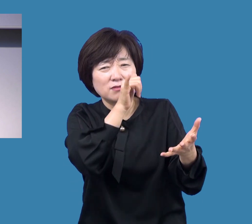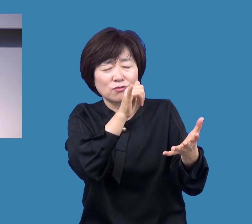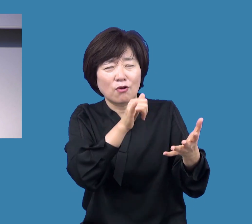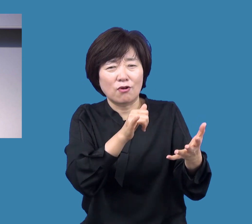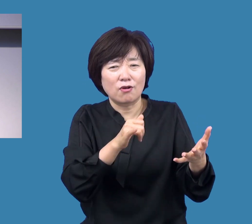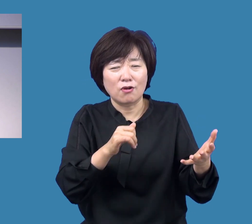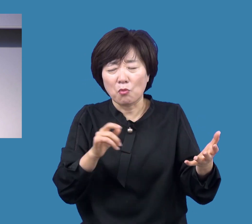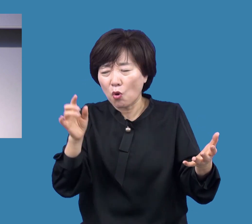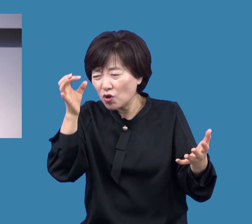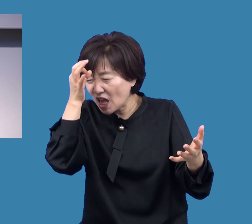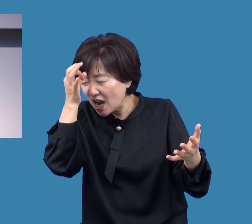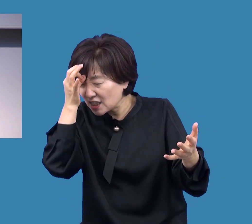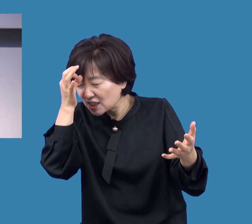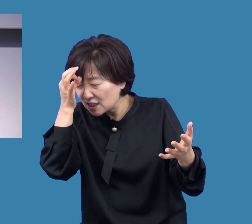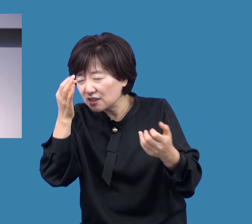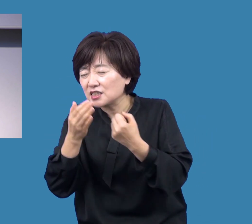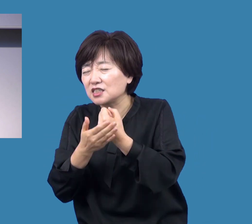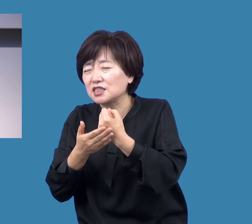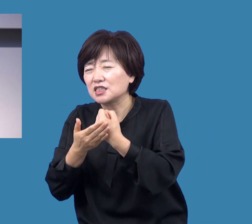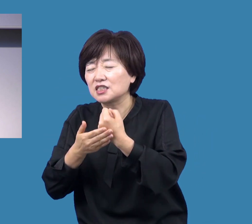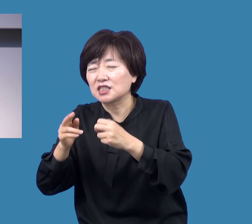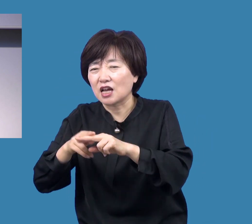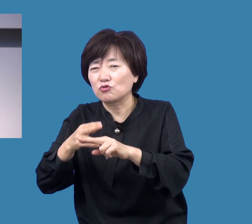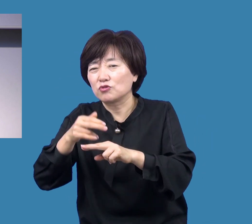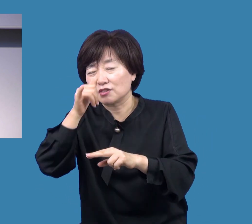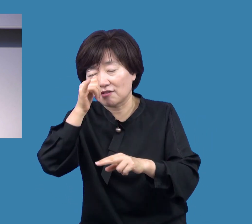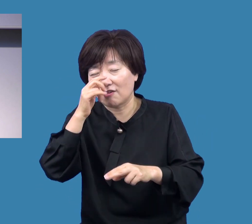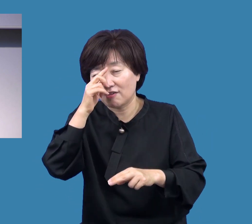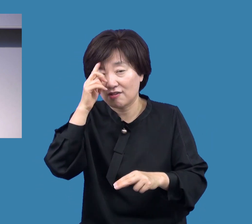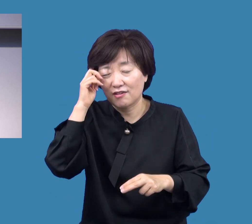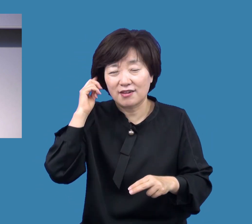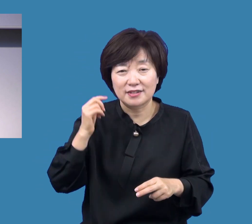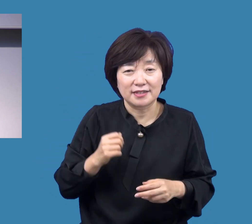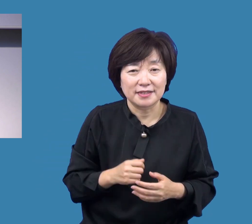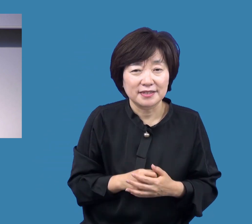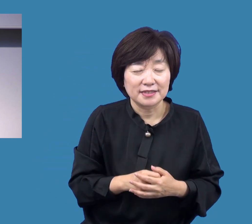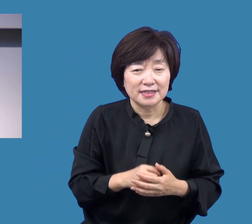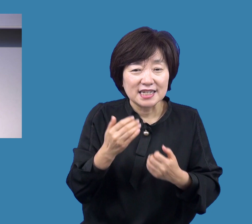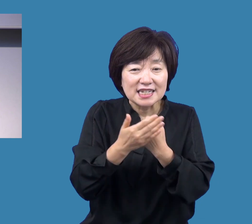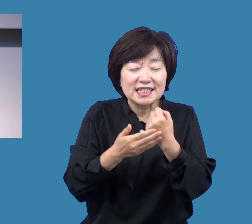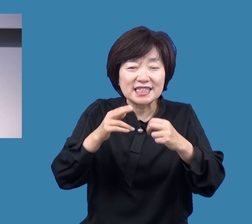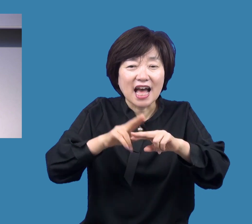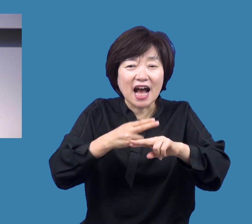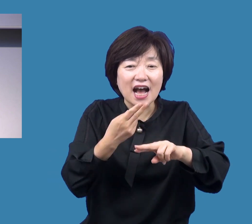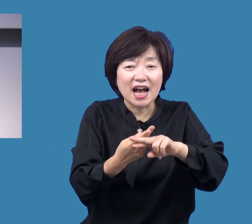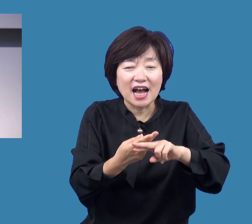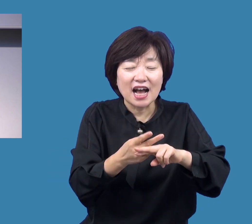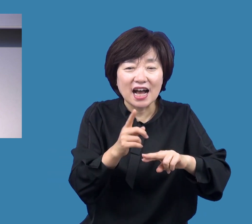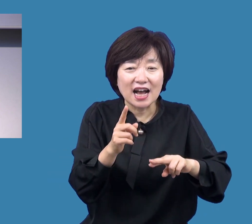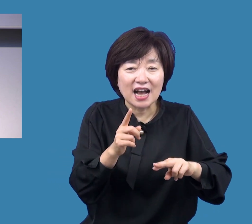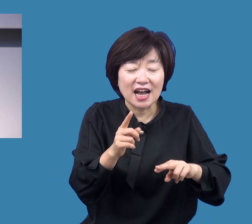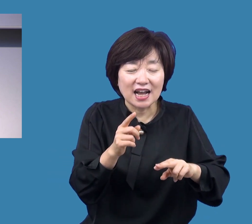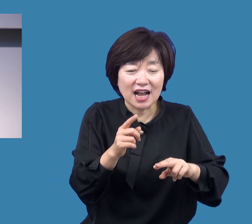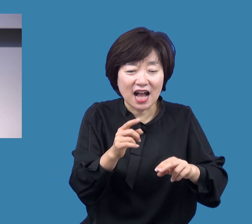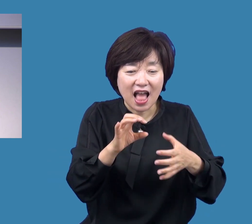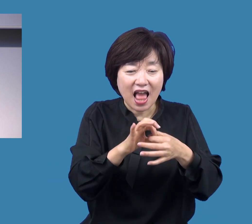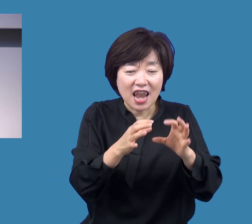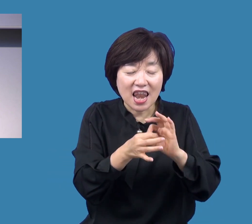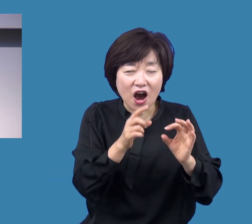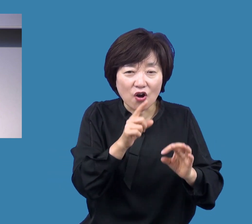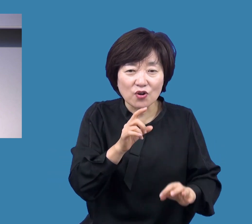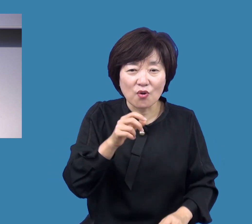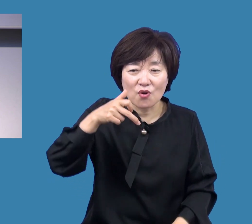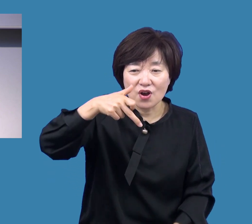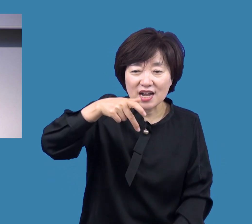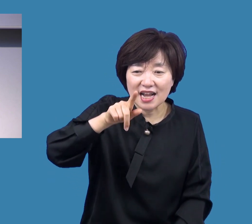같은 것이 있잖아요. 근데 왜냐하면 은사라고 하는 말의 뜻이 뭐냐면, 은사는 이제 헬라어로 카리스마인데, 카리스마는 선물이라는